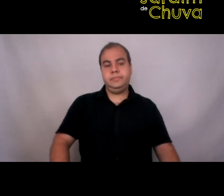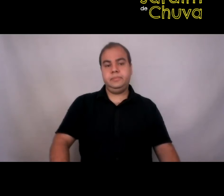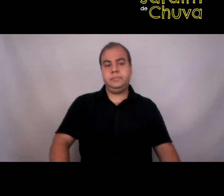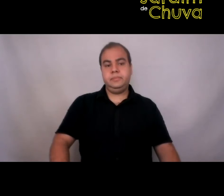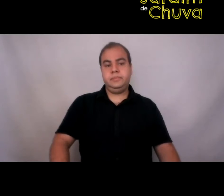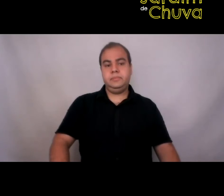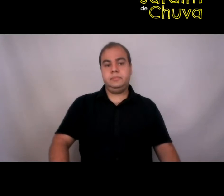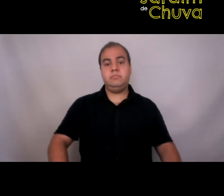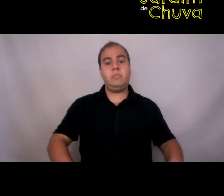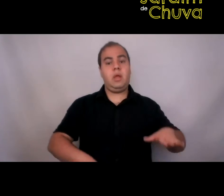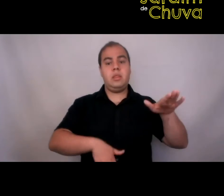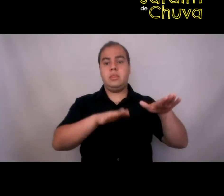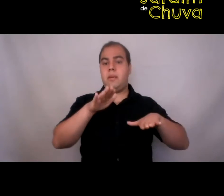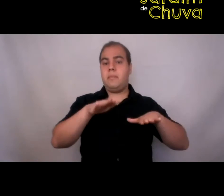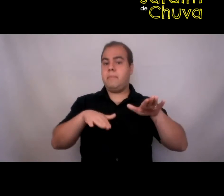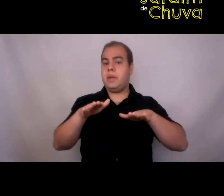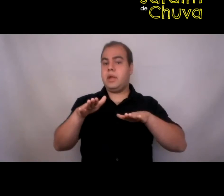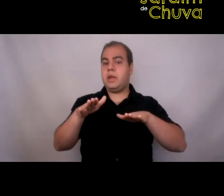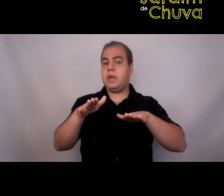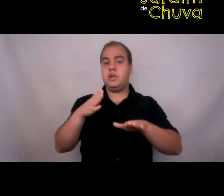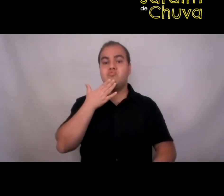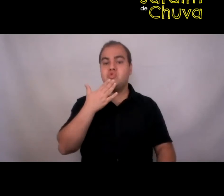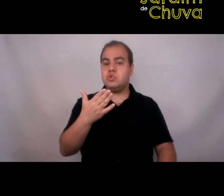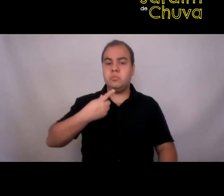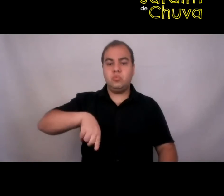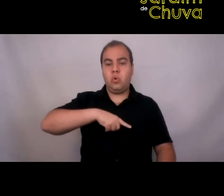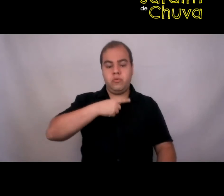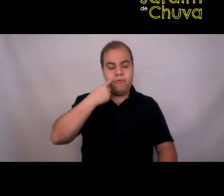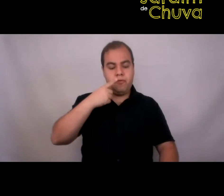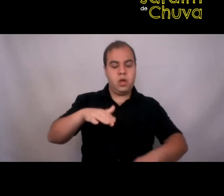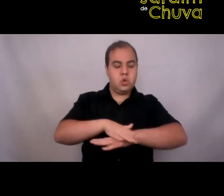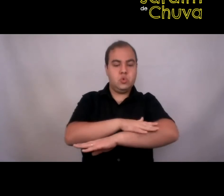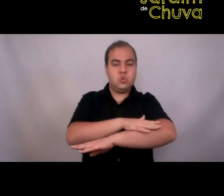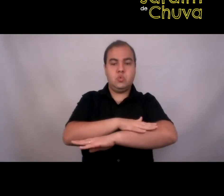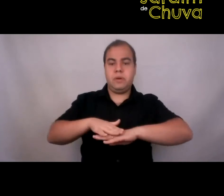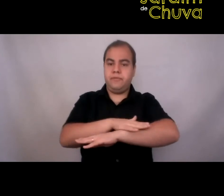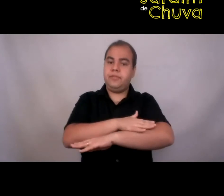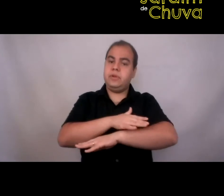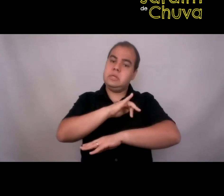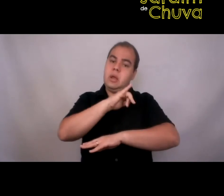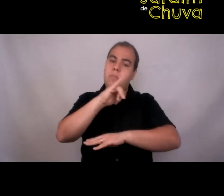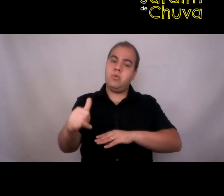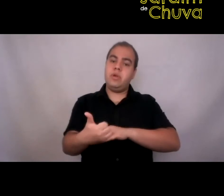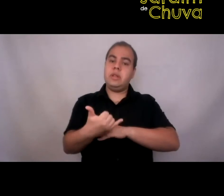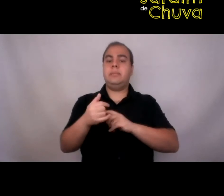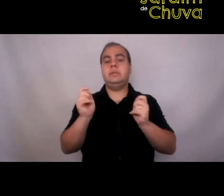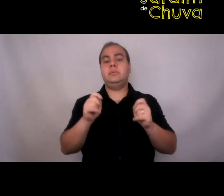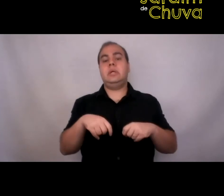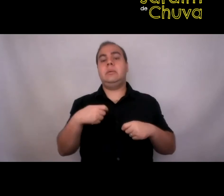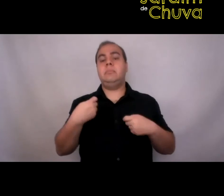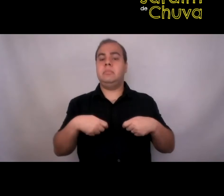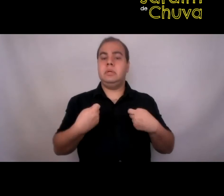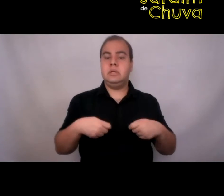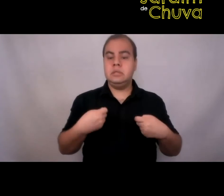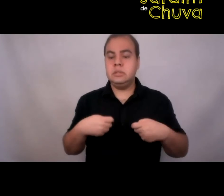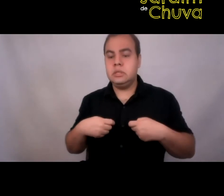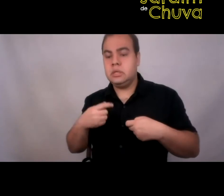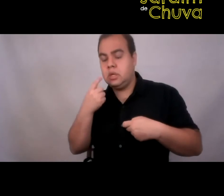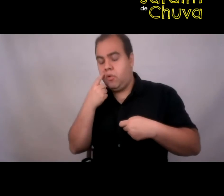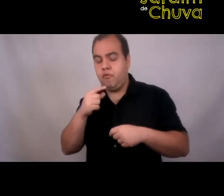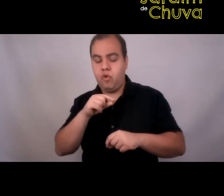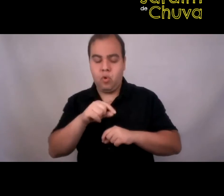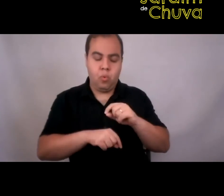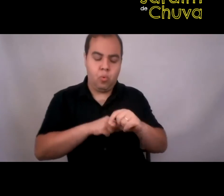Depende muito do tipo de superfície com a qual a gente está lidando, né? Então, se falar de aproveitamento, a gente fala de captação de uma cobertura para